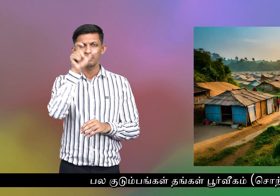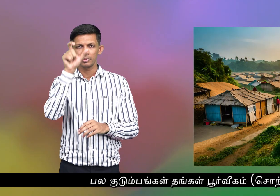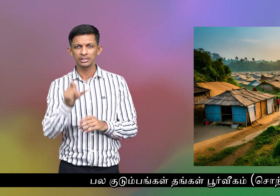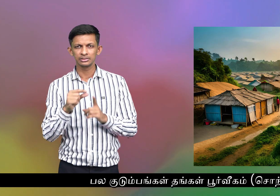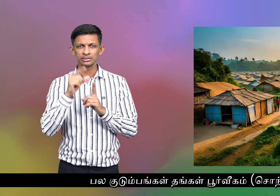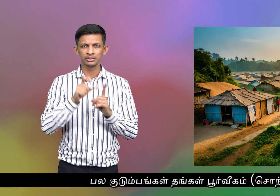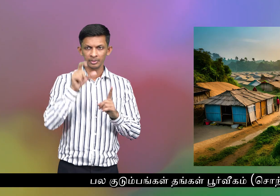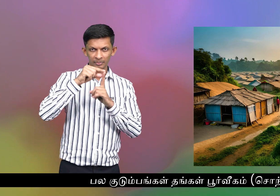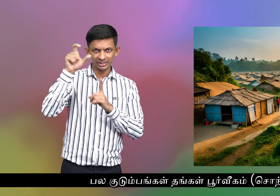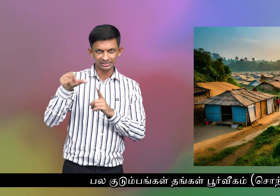சொந்த இடம்